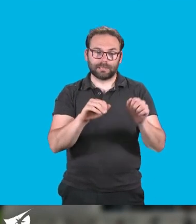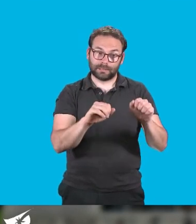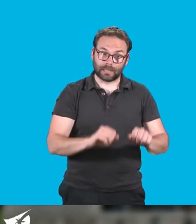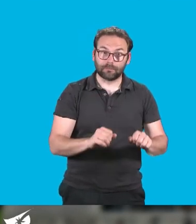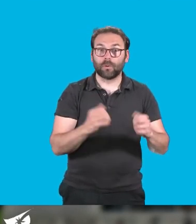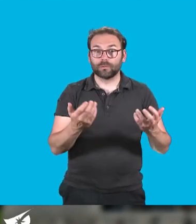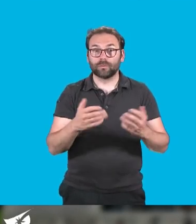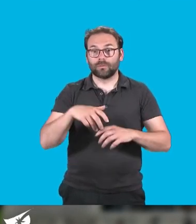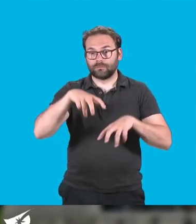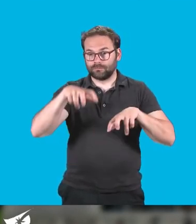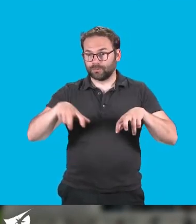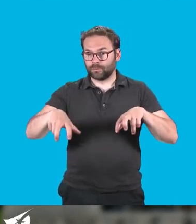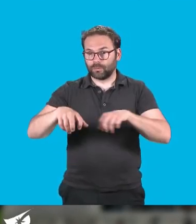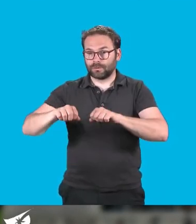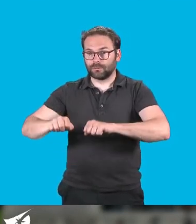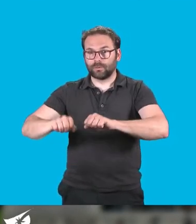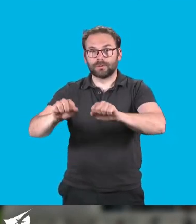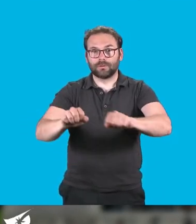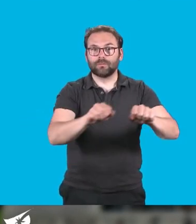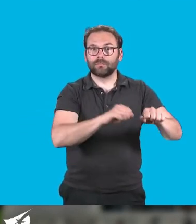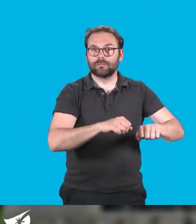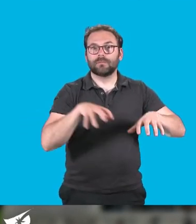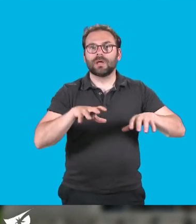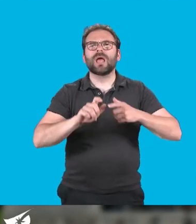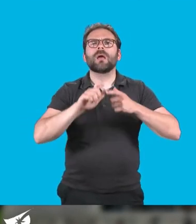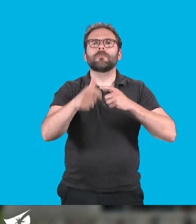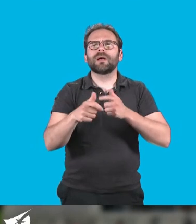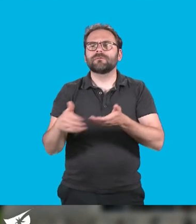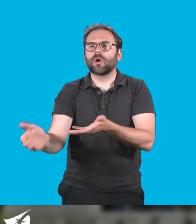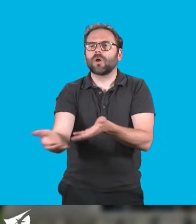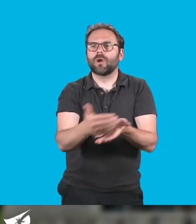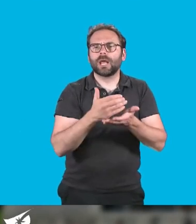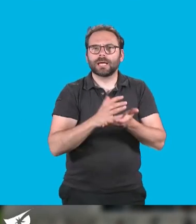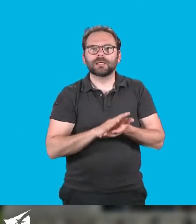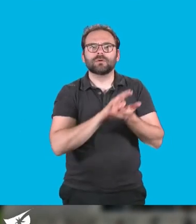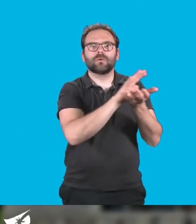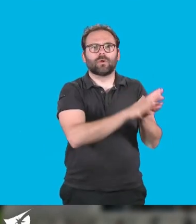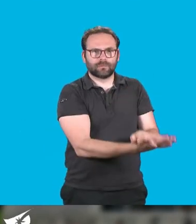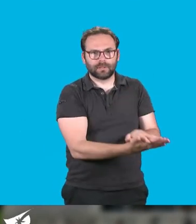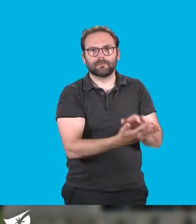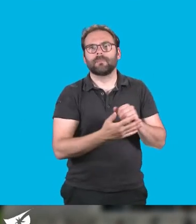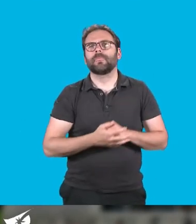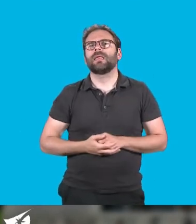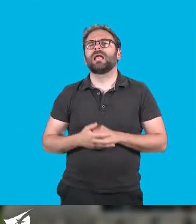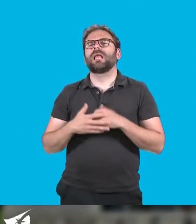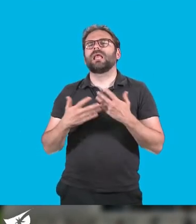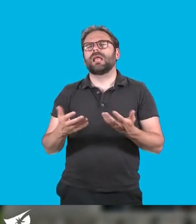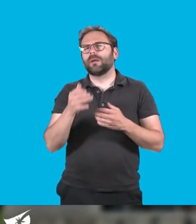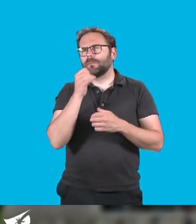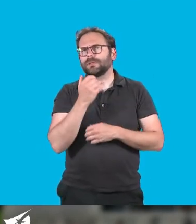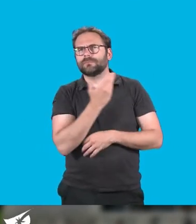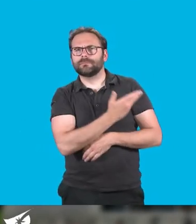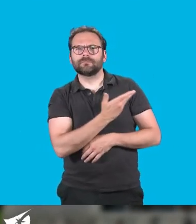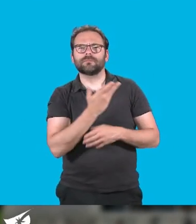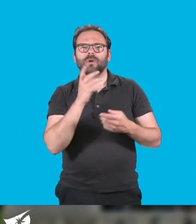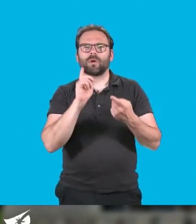station d'épuration avant de rentrer dans le sujet collecte et transfert. À travers cette petite vignette, on veut donner à voir justement l'ampleur